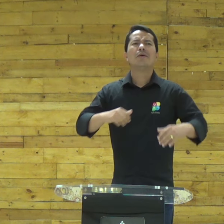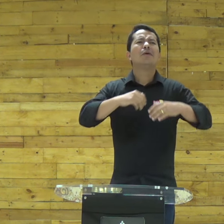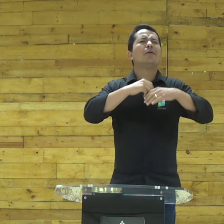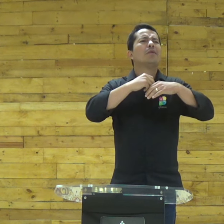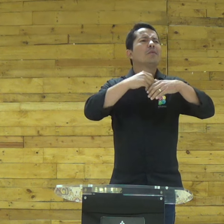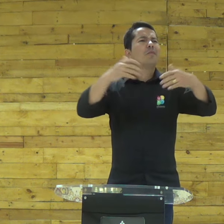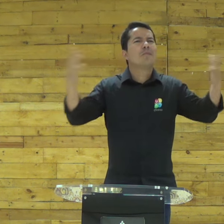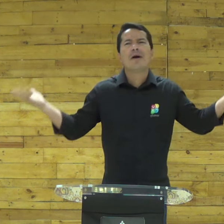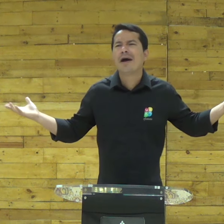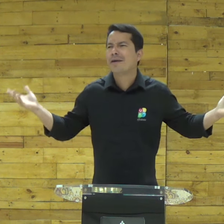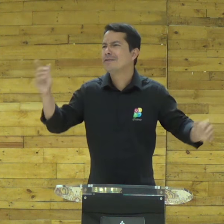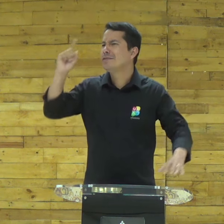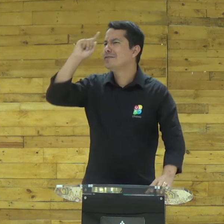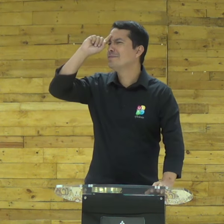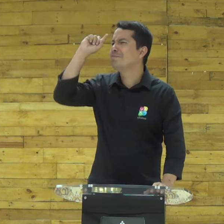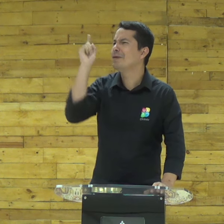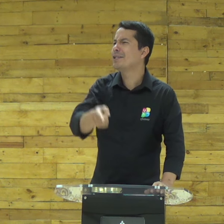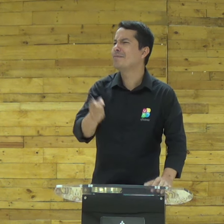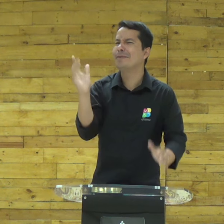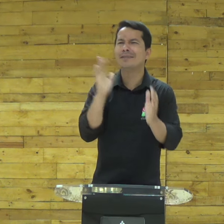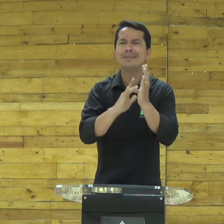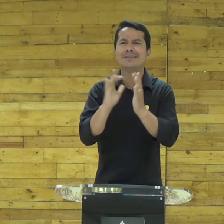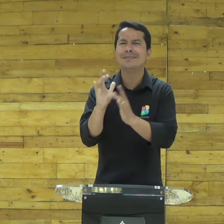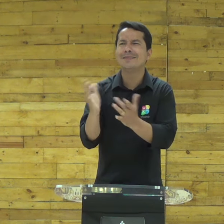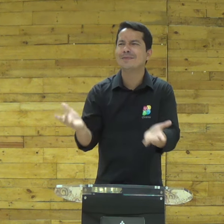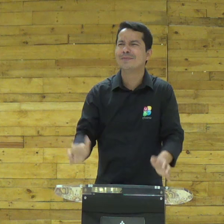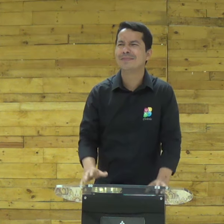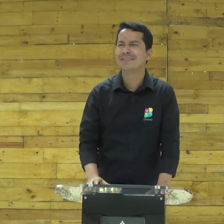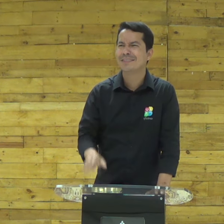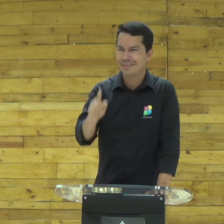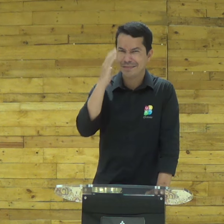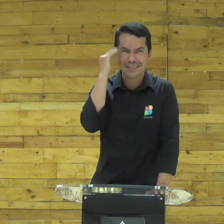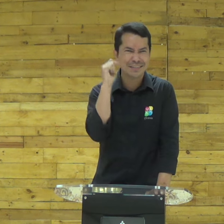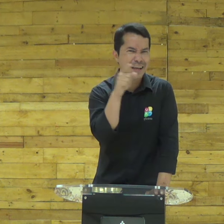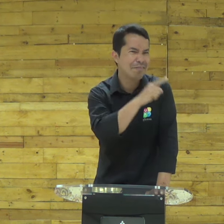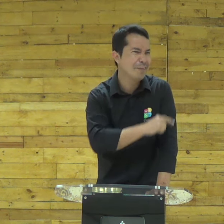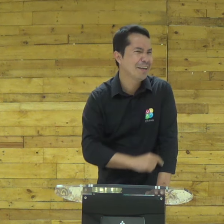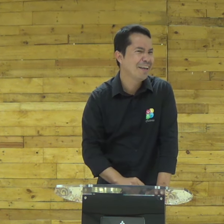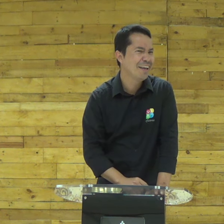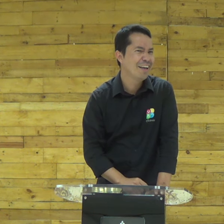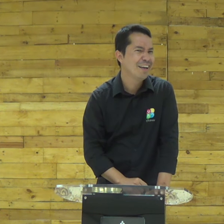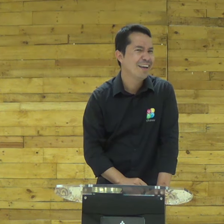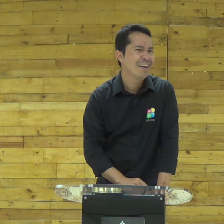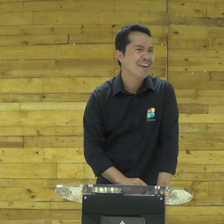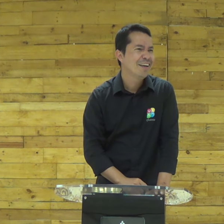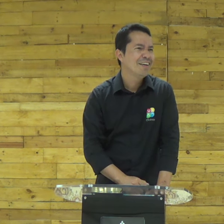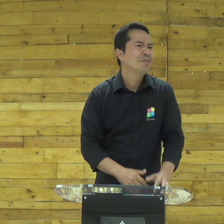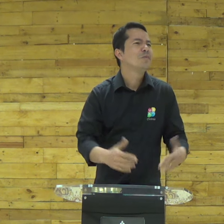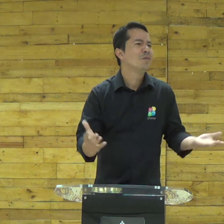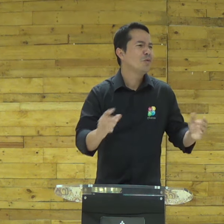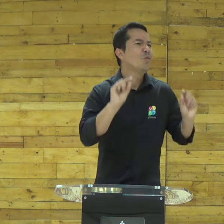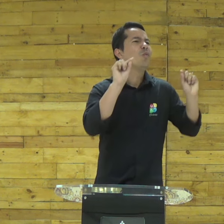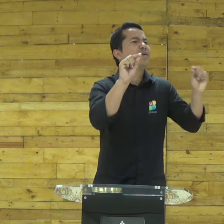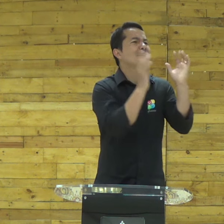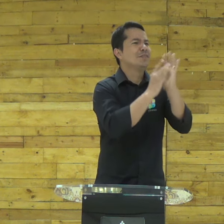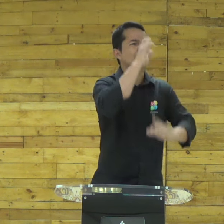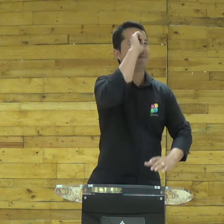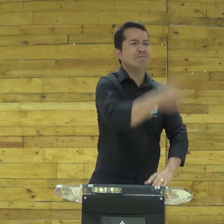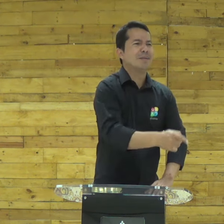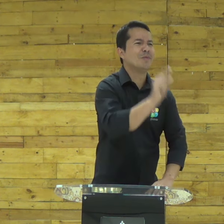lá Quais são os mandamentos de Jesus você sabe quais são os